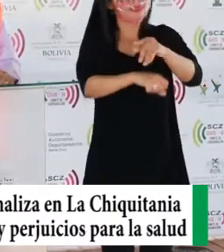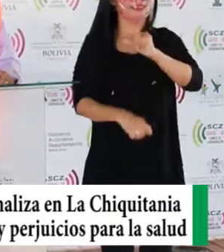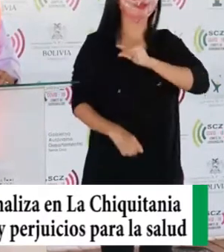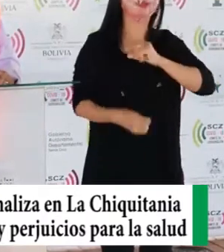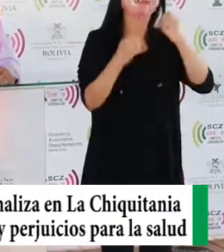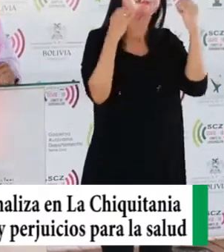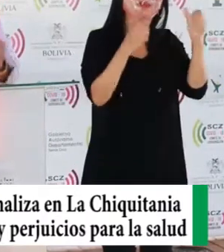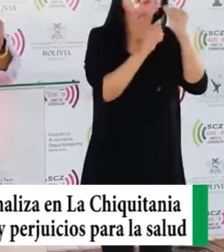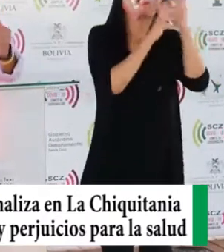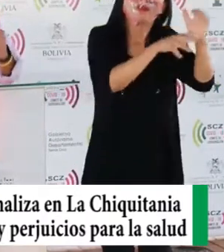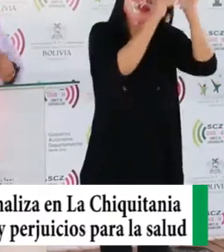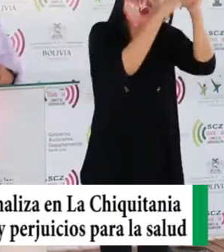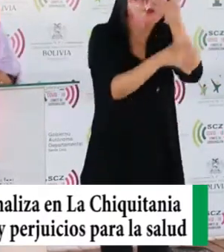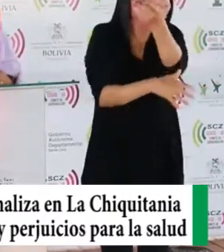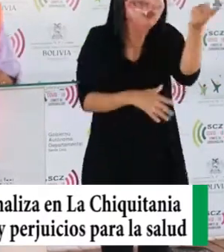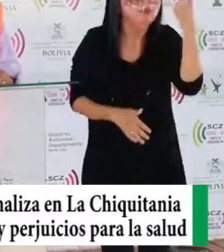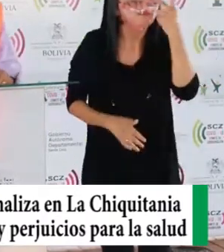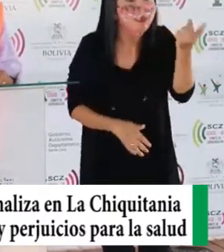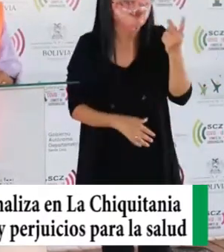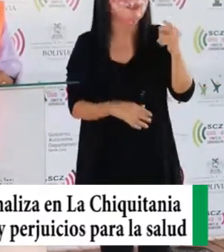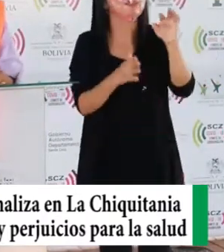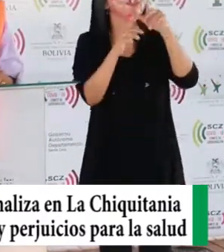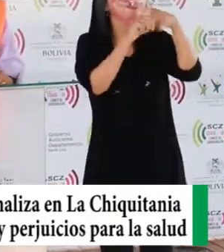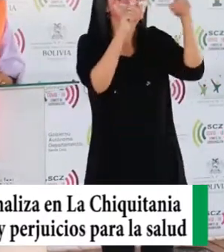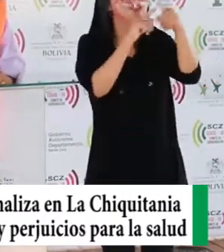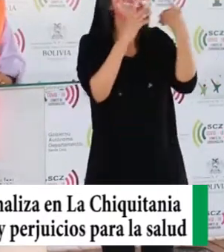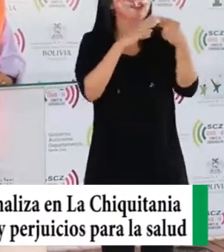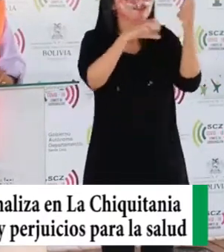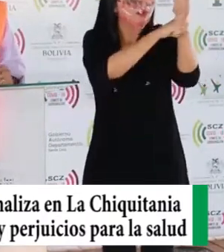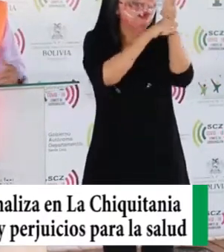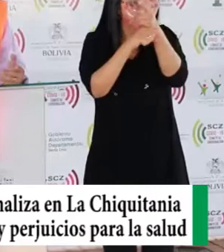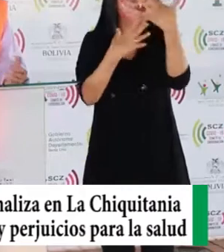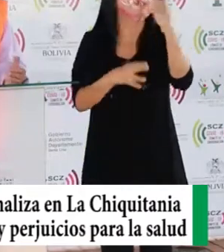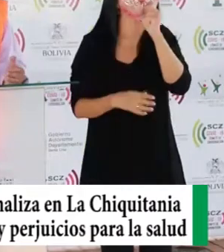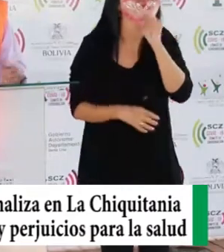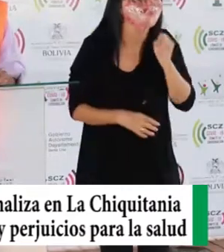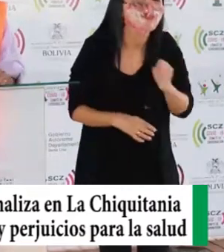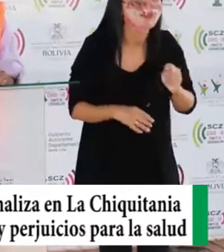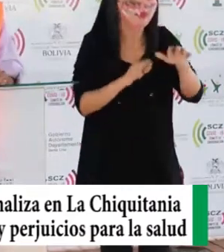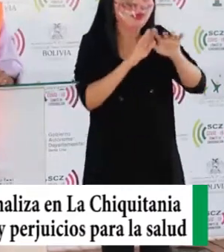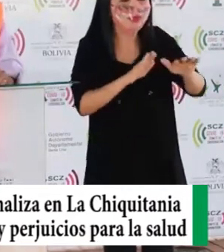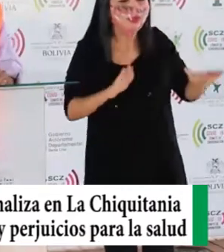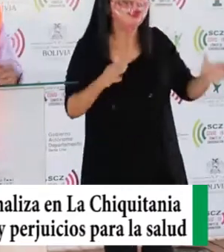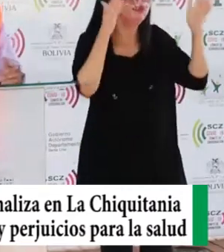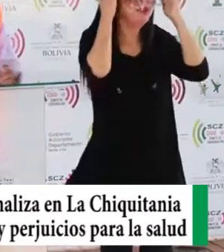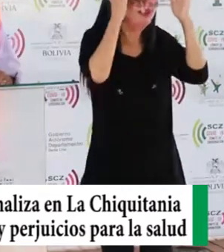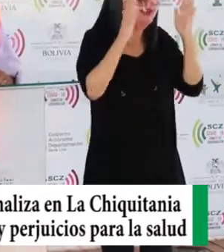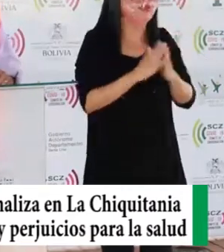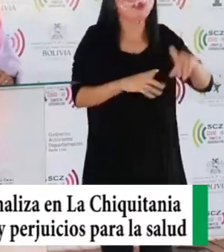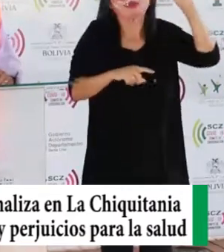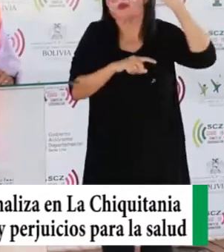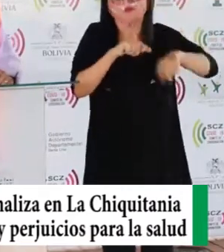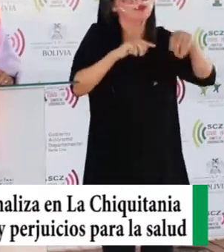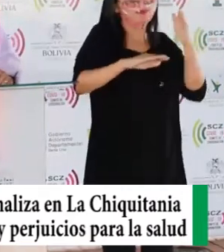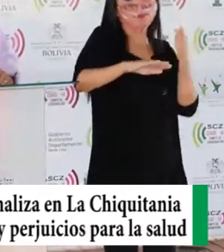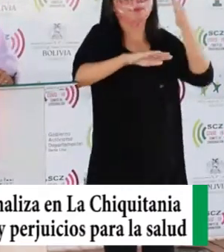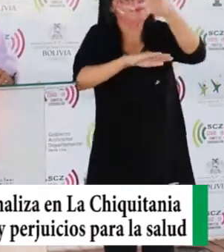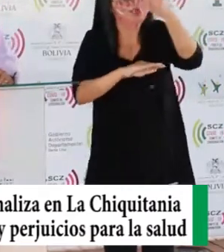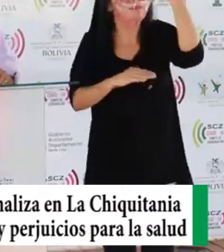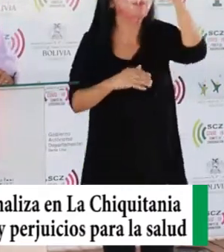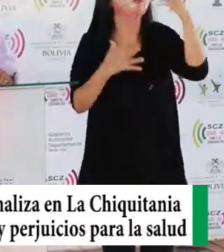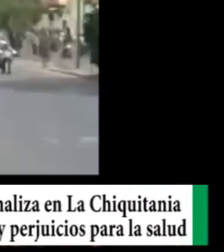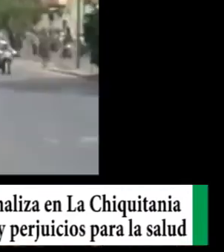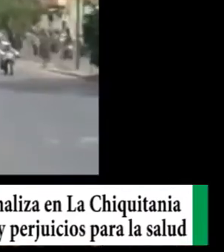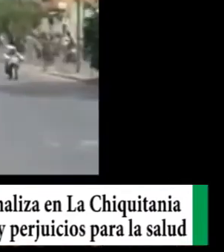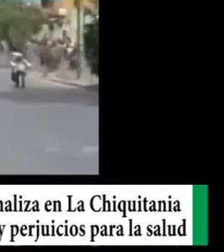gente, muchos abuelitos, ustedes los pueden ver en nuestras imágenes, tenemos gente de la tercera edad, tenemos niños que atendemos que no pudieron llegar por estos bloqueos